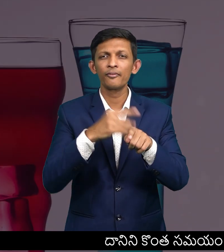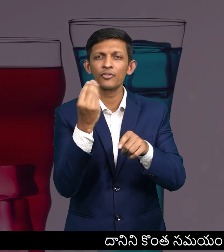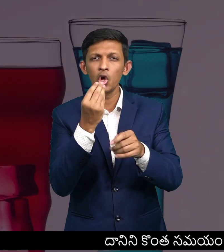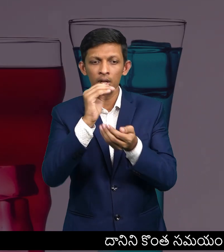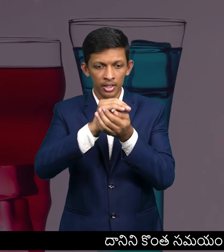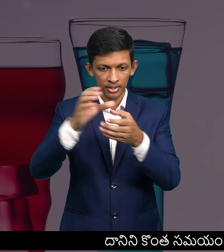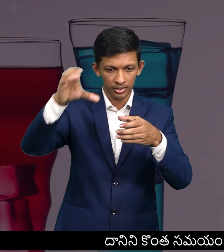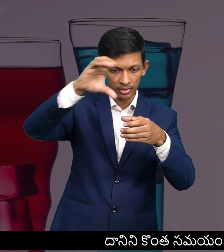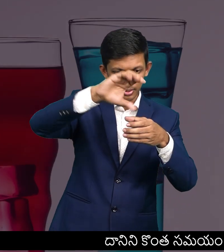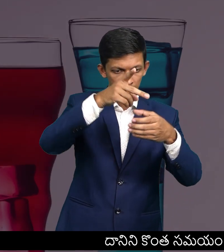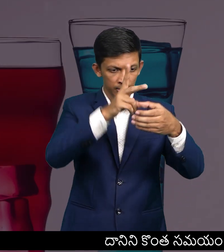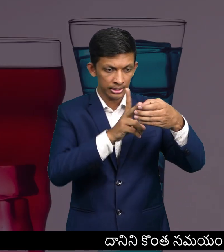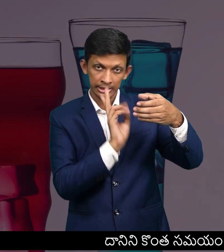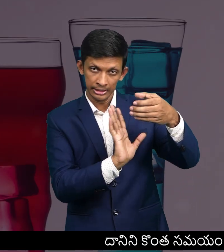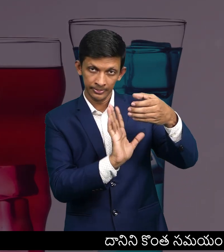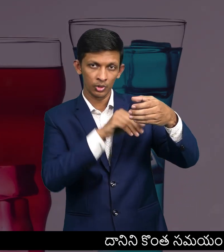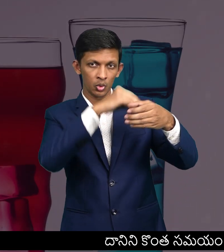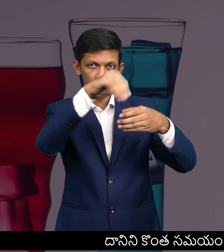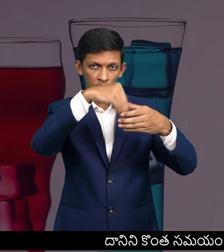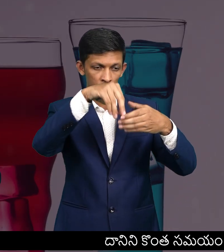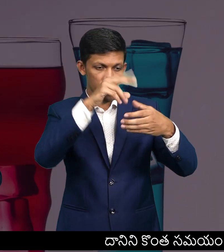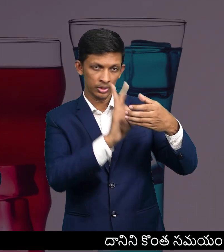దానిని కొంత సమయం పాటు కదలకుండా ఉంచండి.